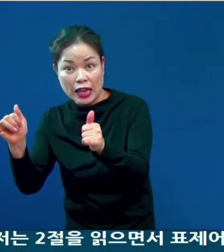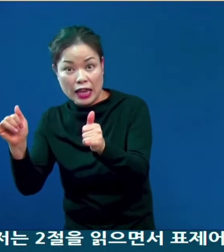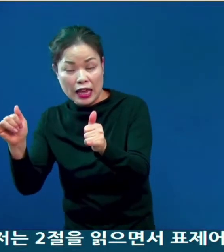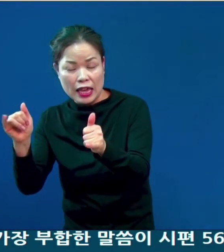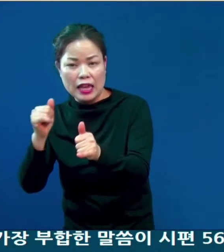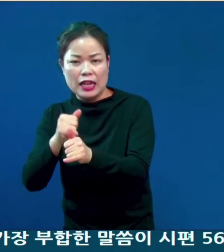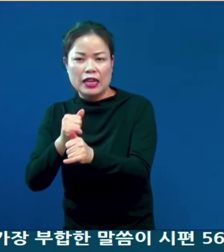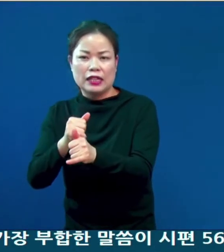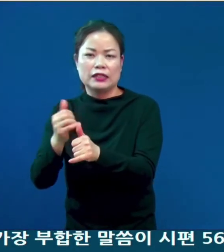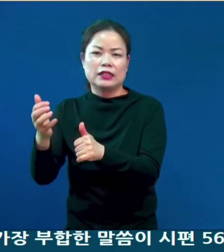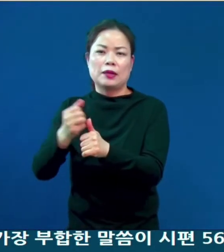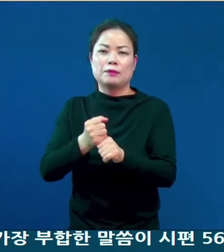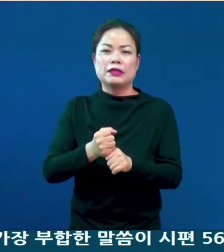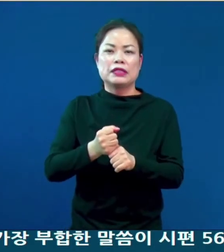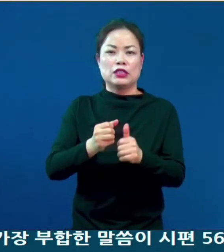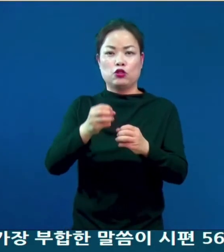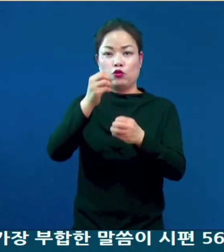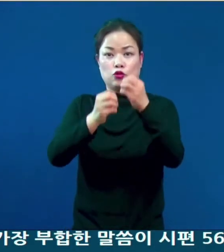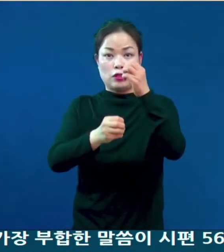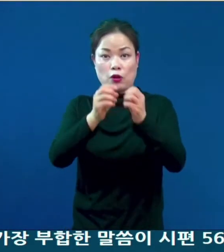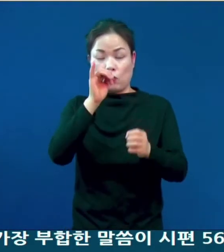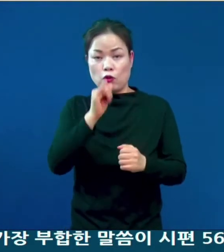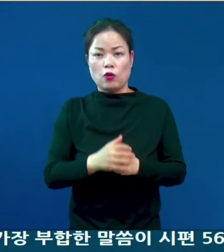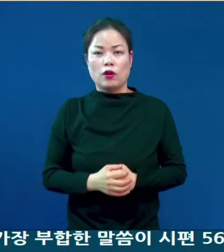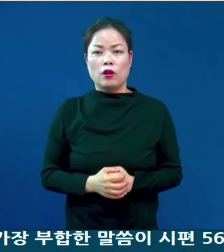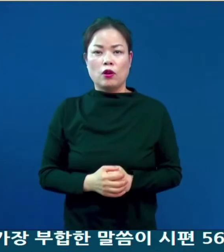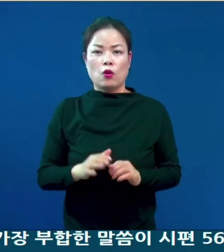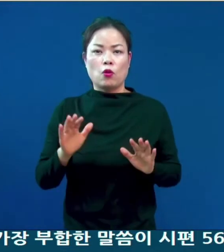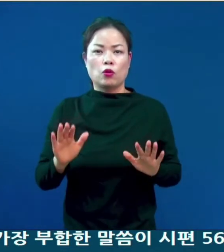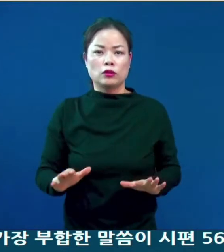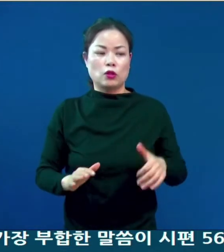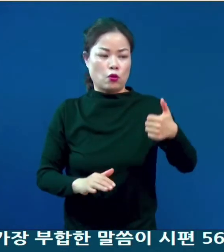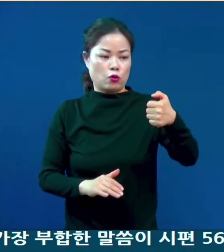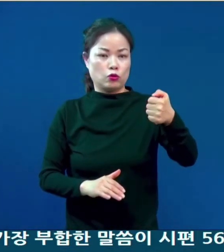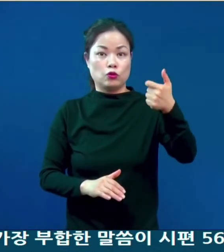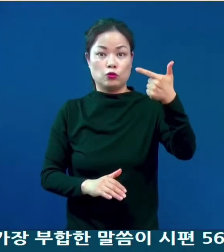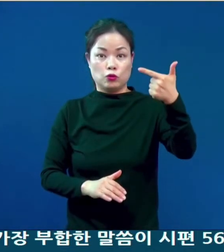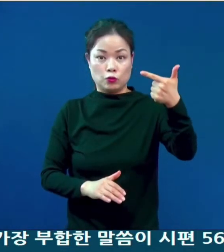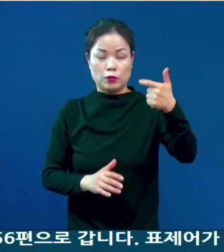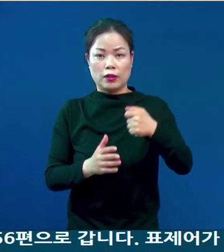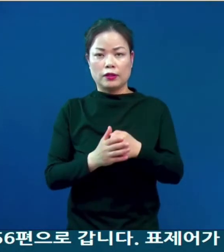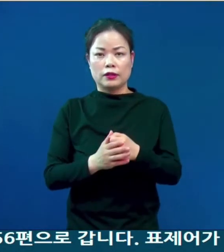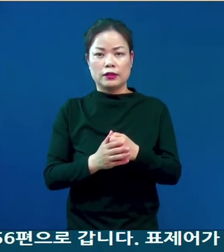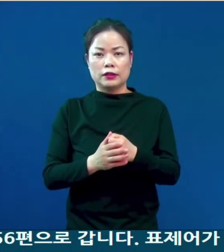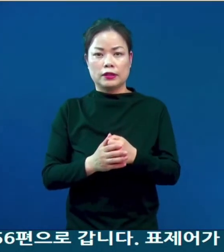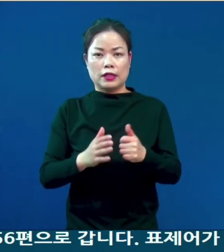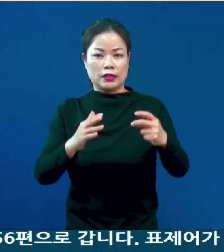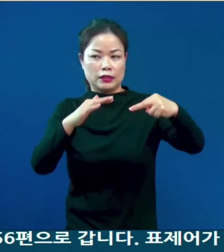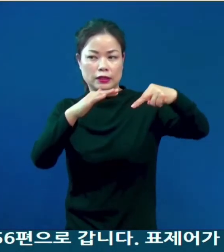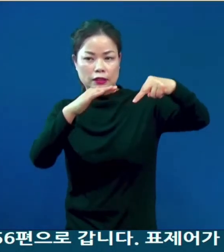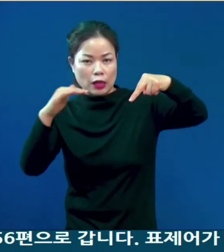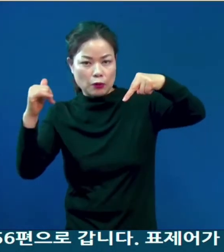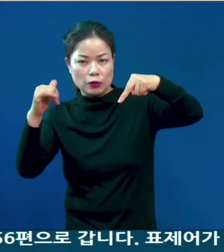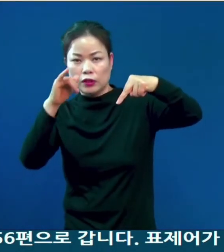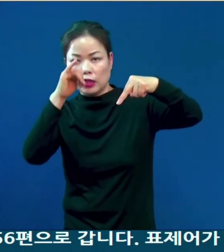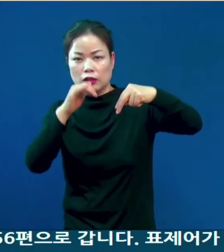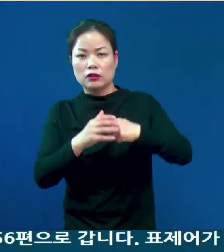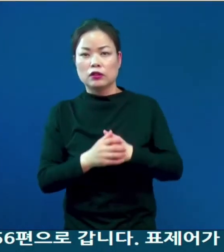시라고 표제어의 상황이 기록되어 있습니다. 오늘 시편 56편의 상황은 사무엘상 21장에